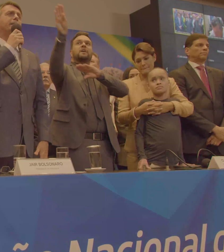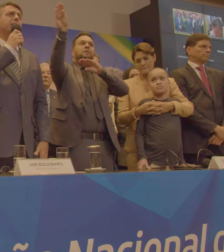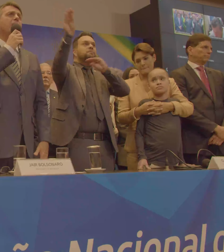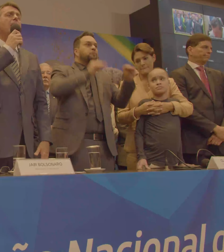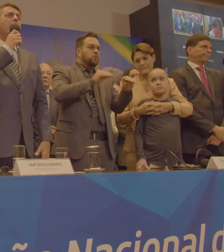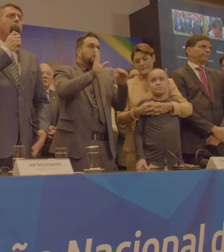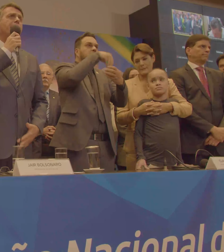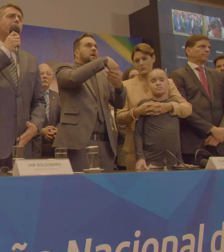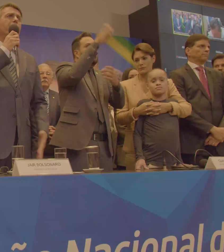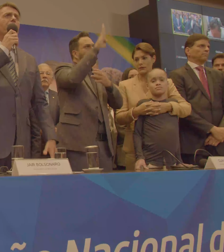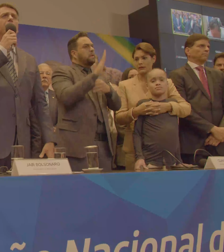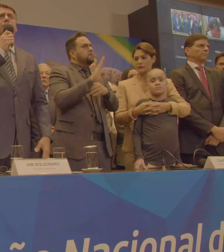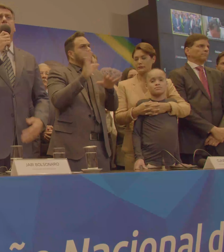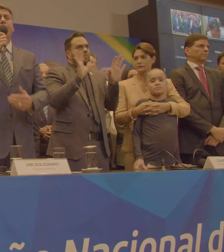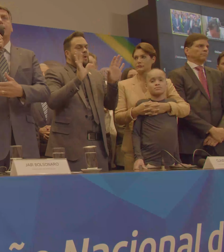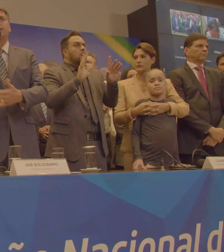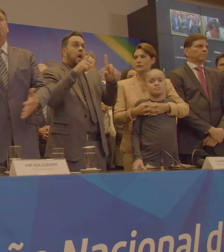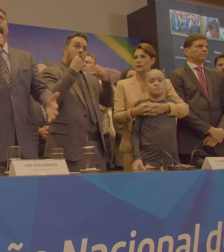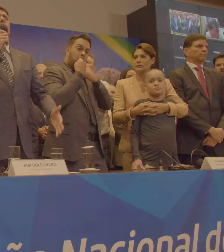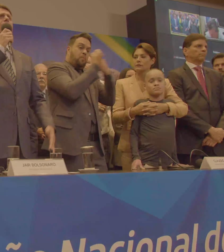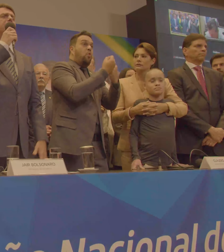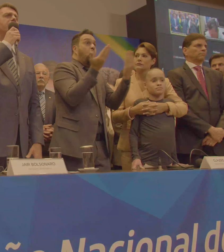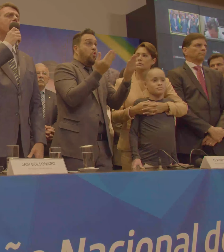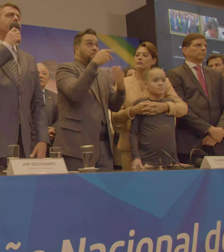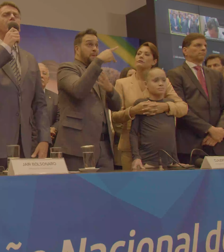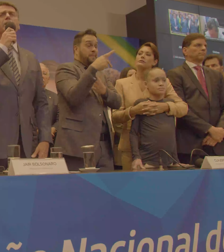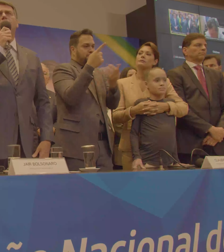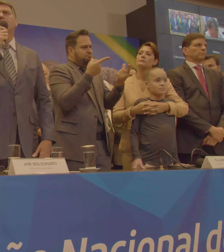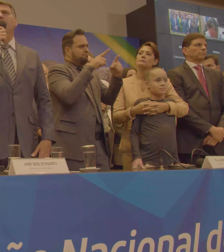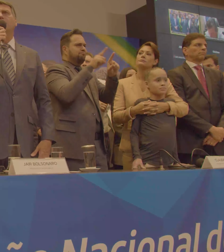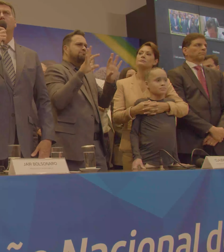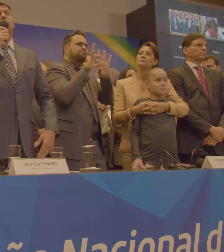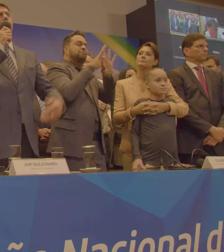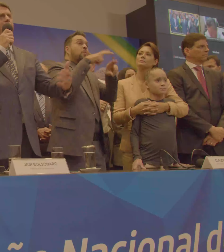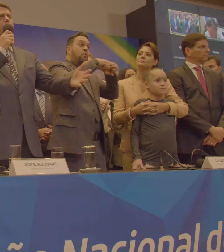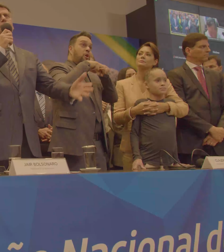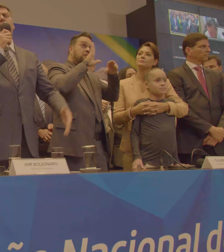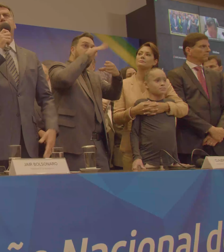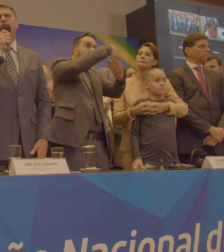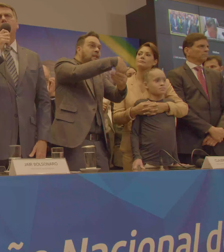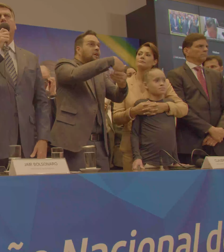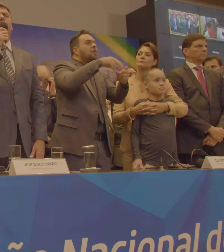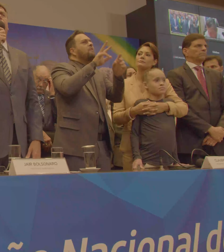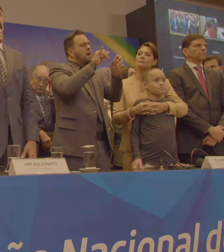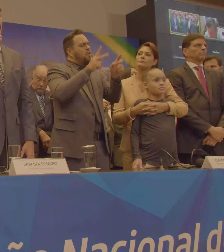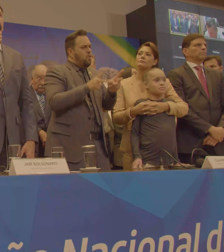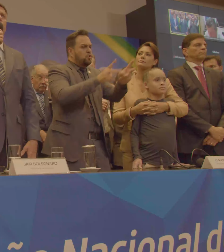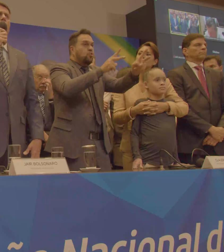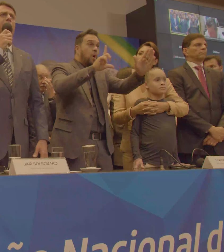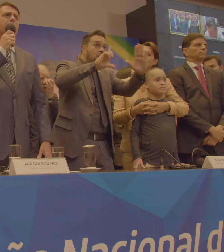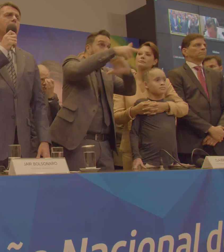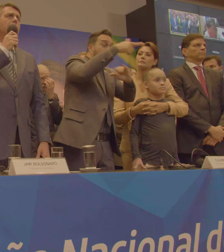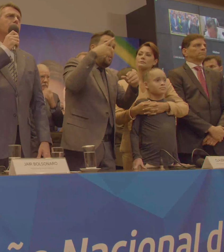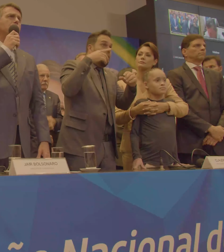nossa pátria. Esse apoio hoje, esse casamento nosso por ocasião das eleições, que vai continuar depois das eleições,